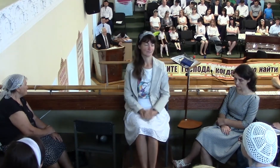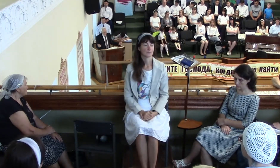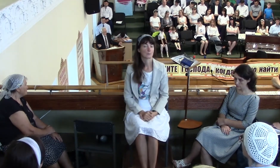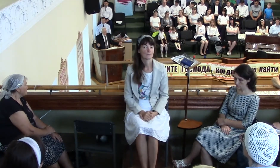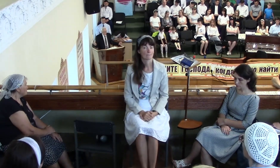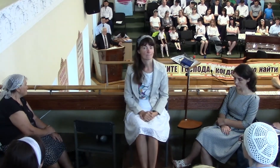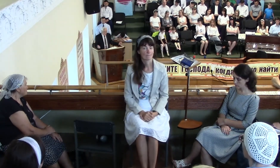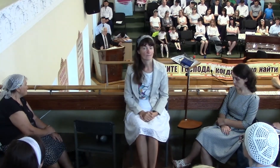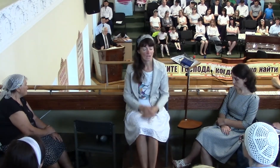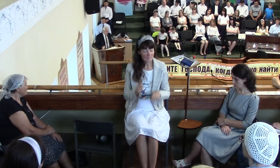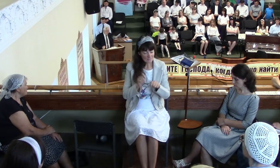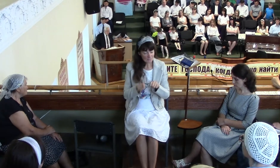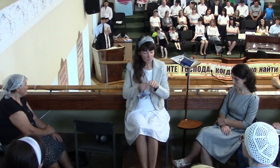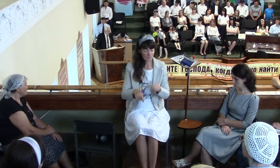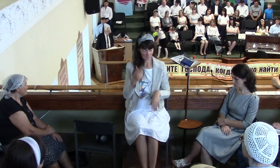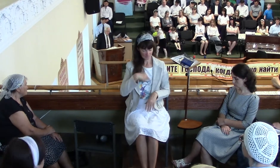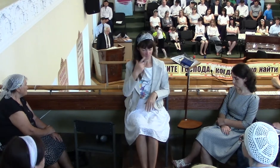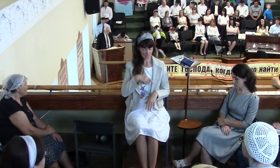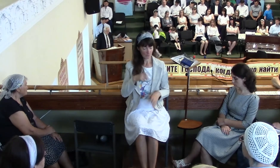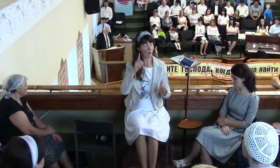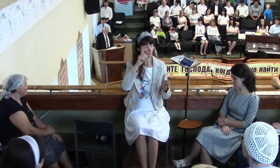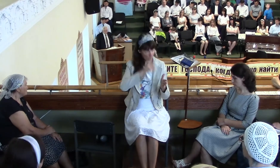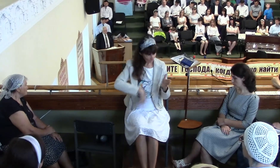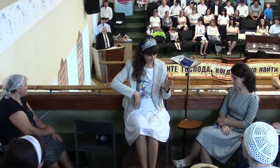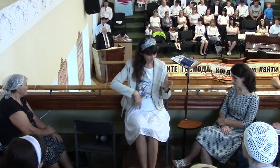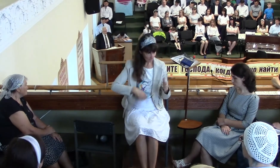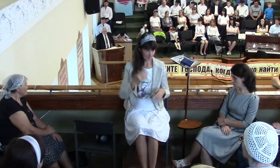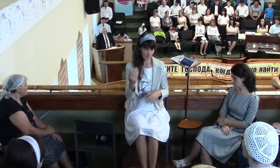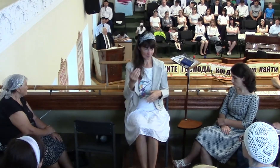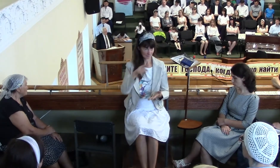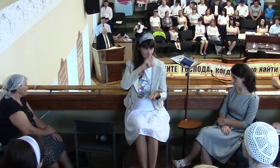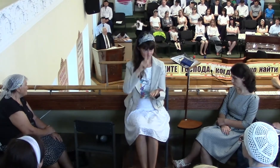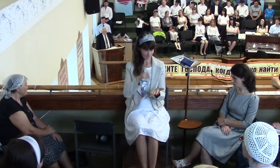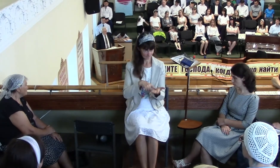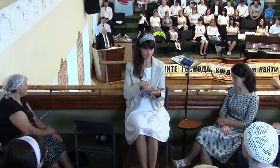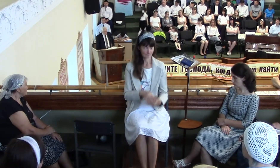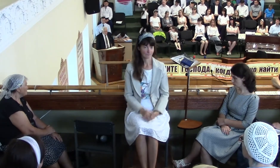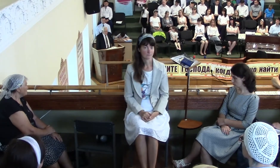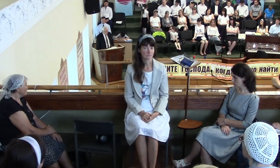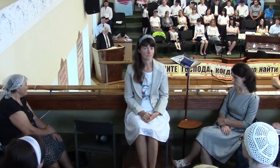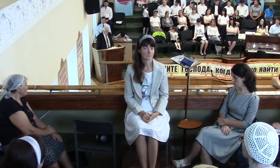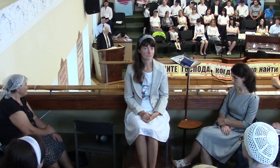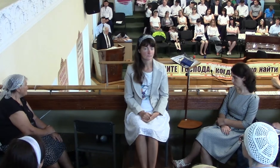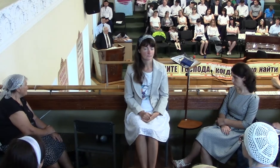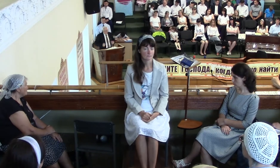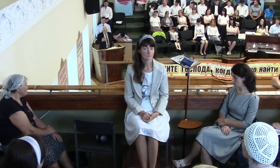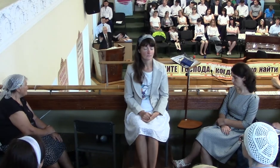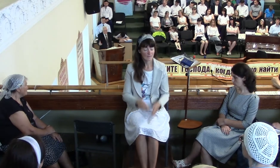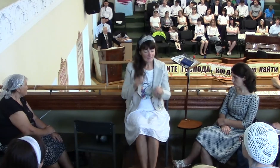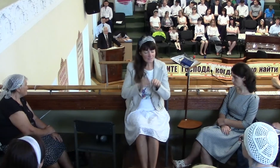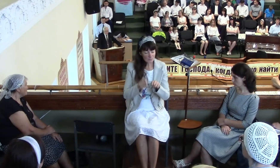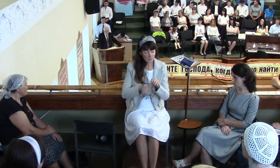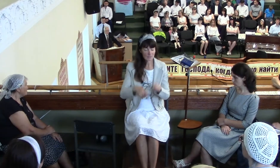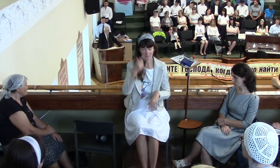Коринфянам: испытывайте себя, верили вы. Второе Коринфянам 13-5 стих.